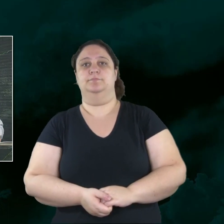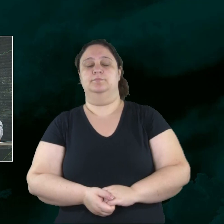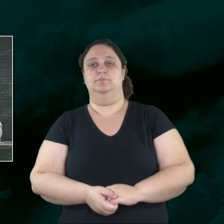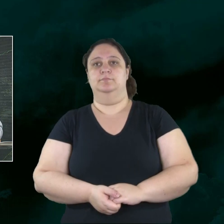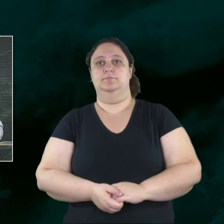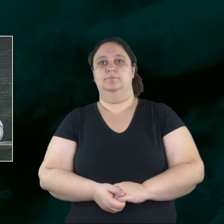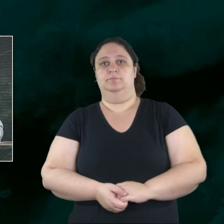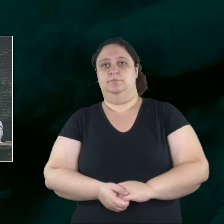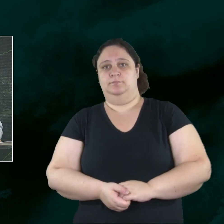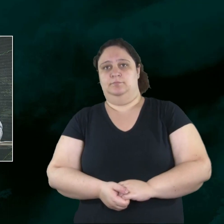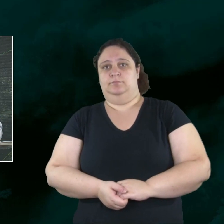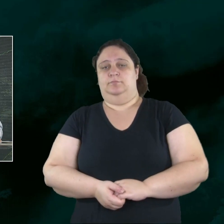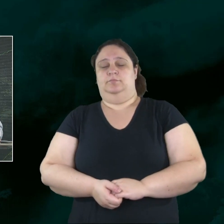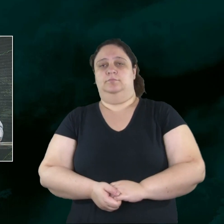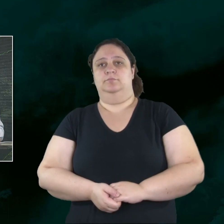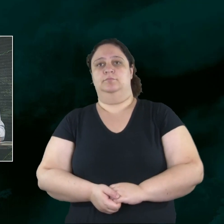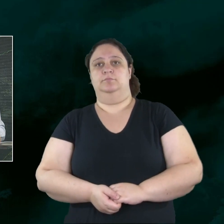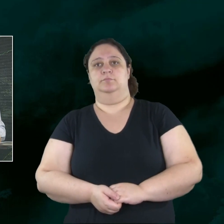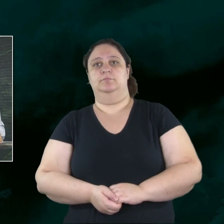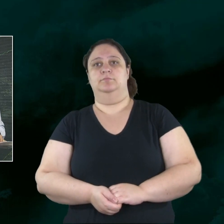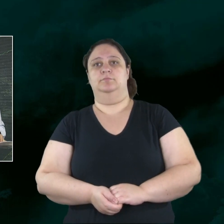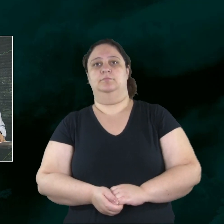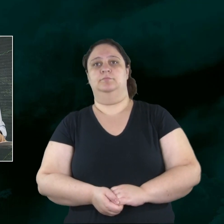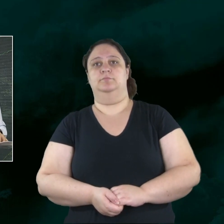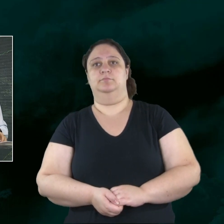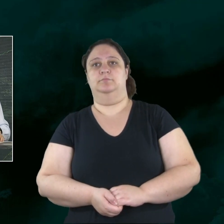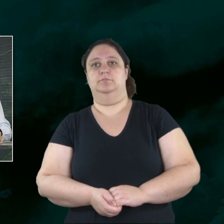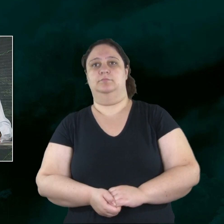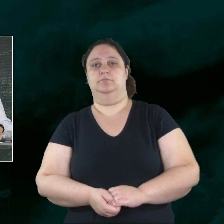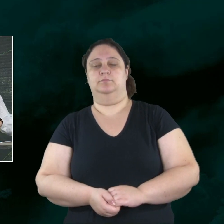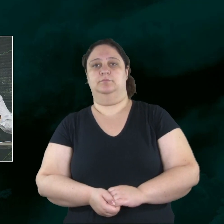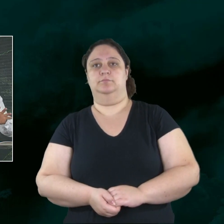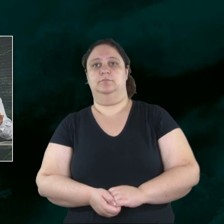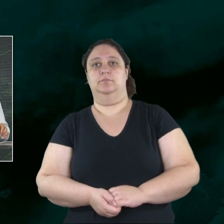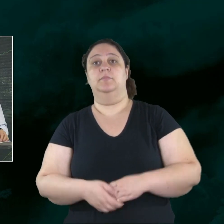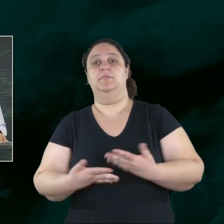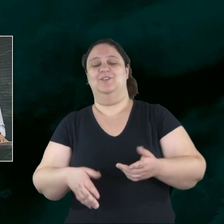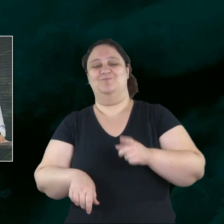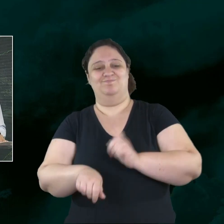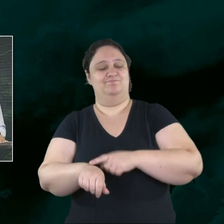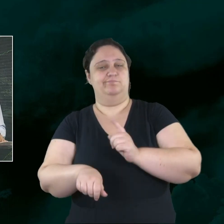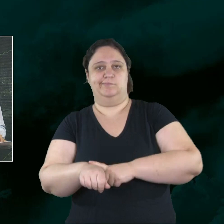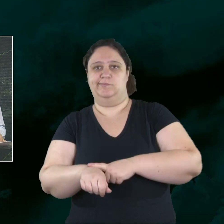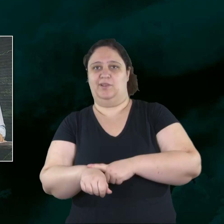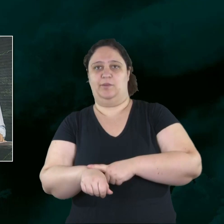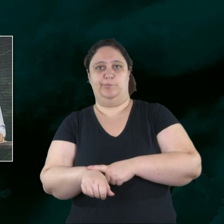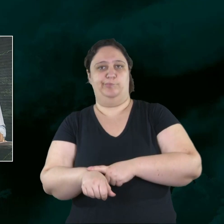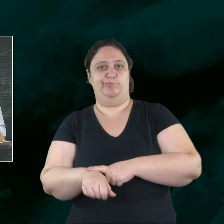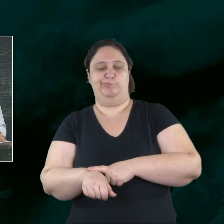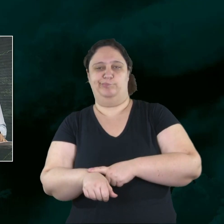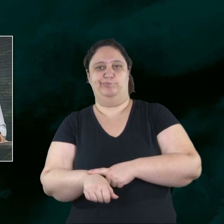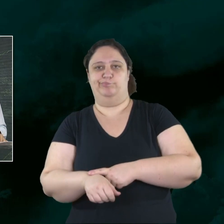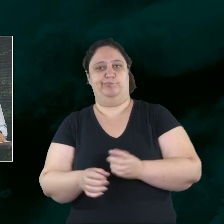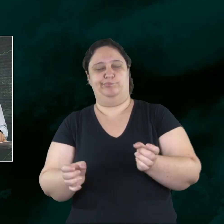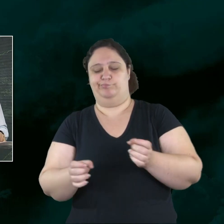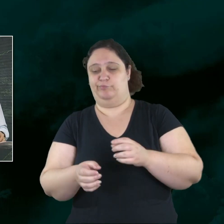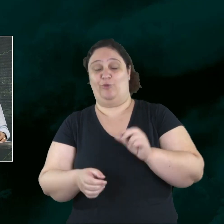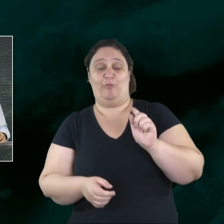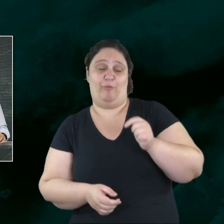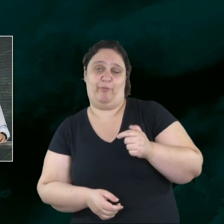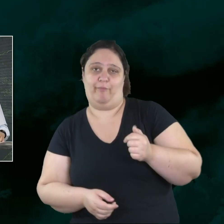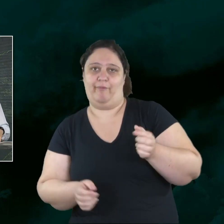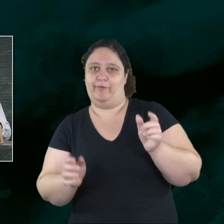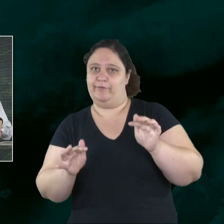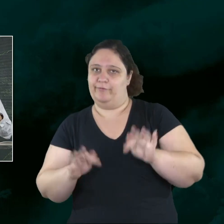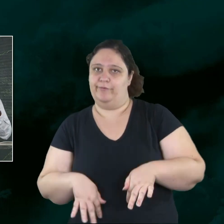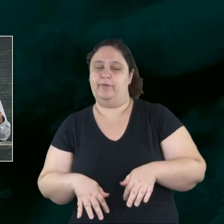convivência, né, para seu propósito, tá? Bom, eu não tenho tempo de gastar mais do que isso, mas assim,